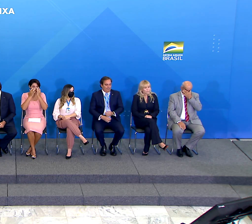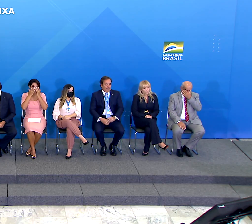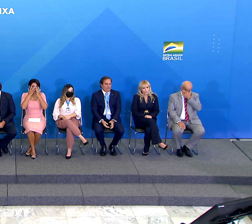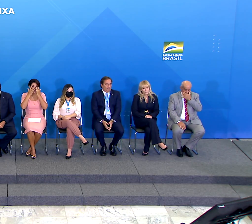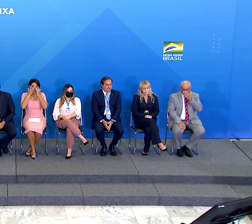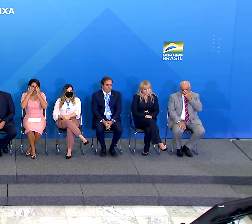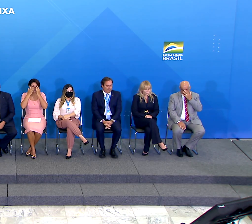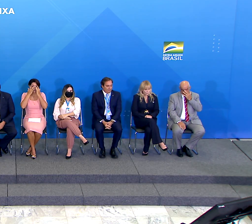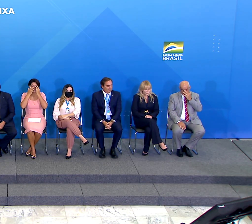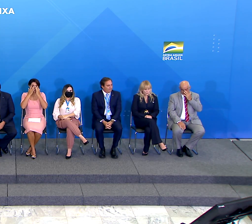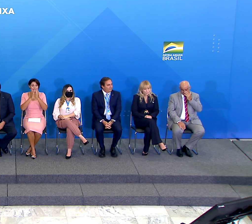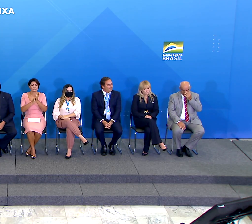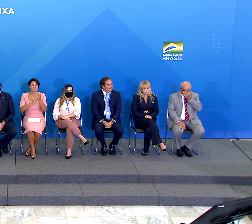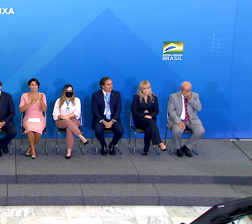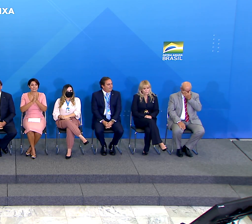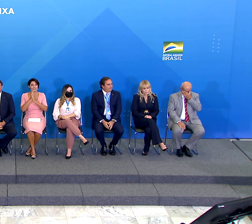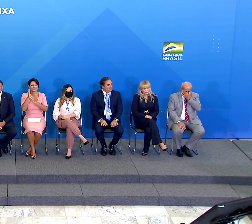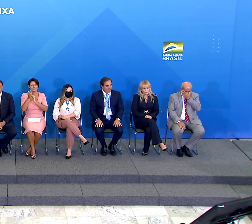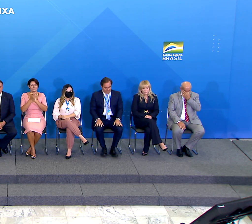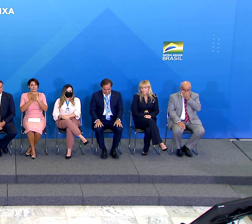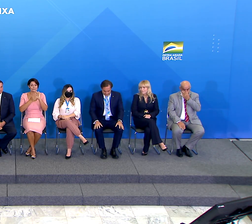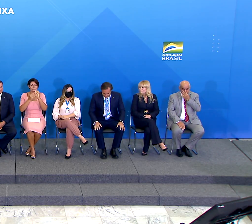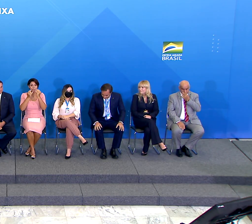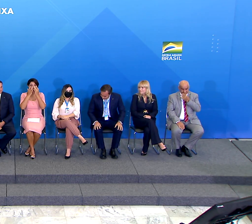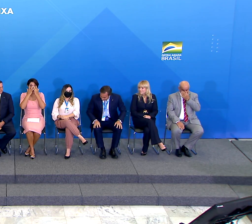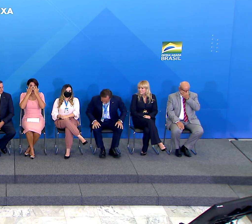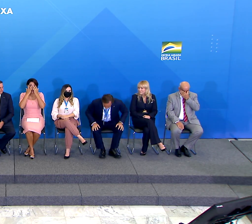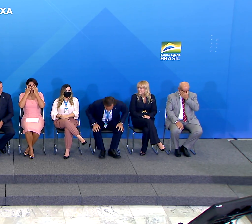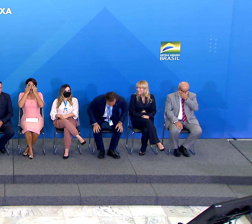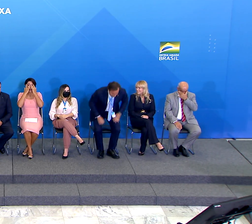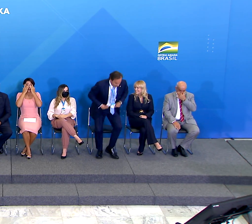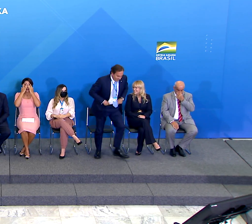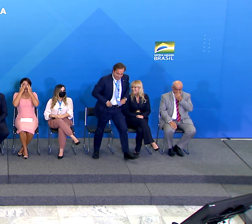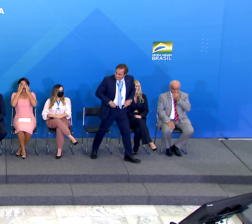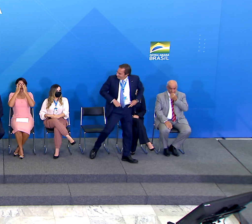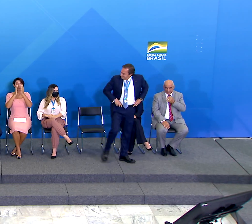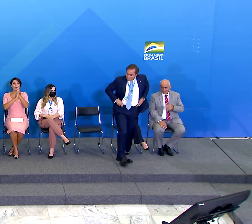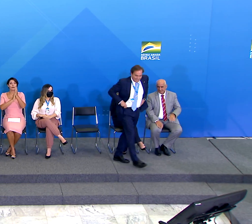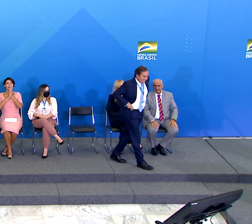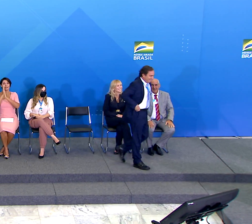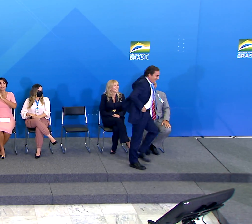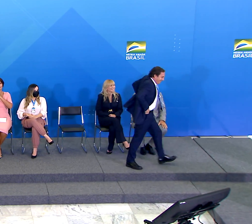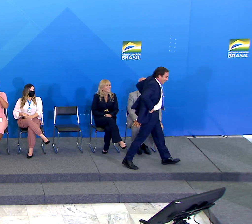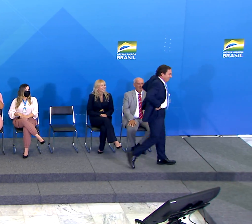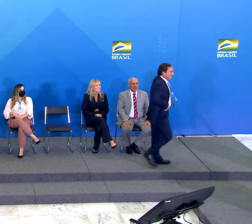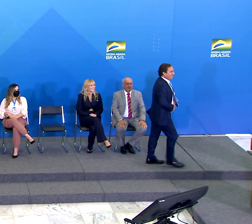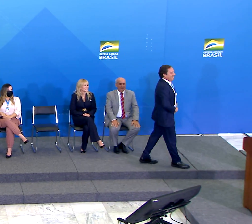e para uso da palavra o presidente da Caixa Pedro Guimarães em